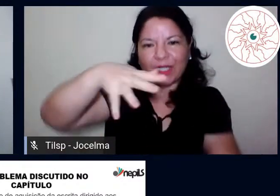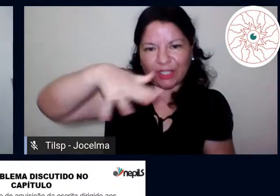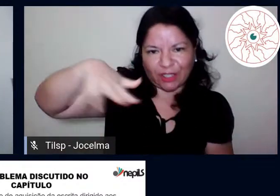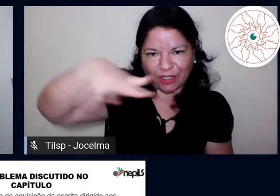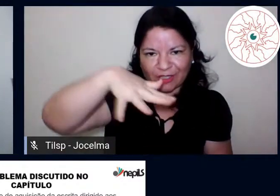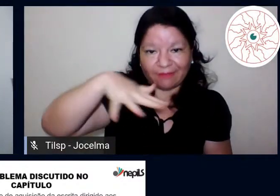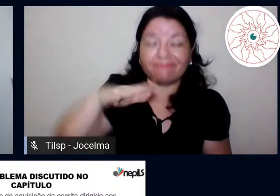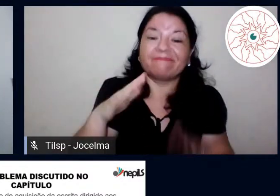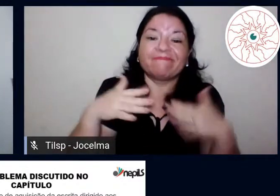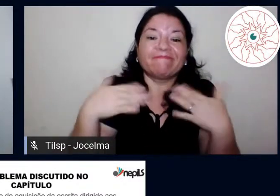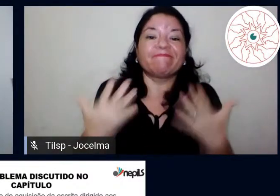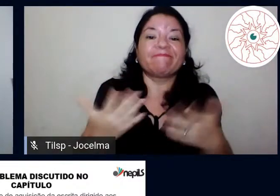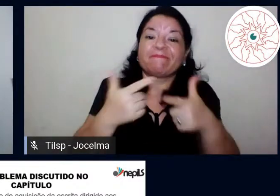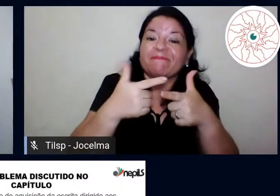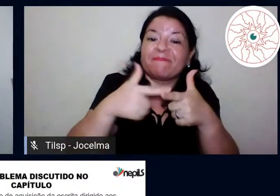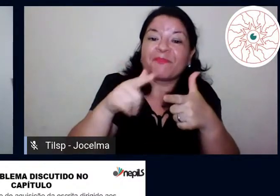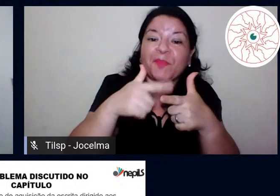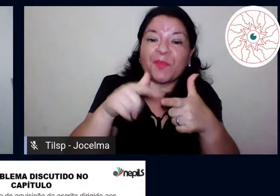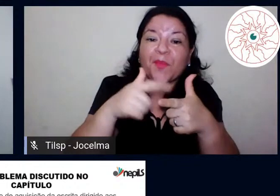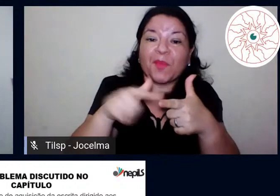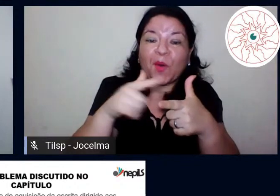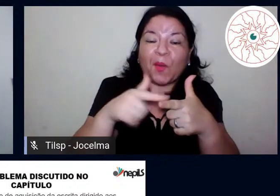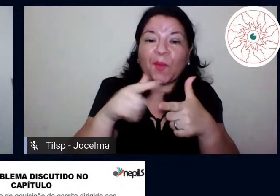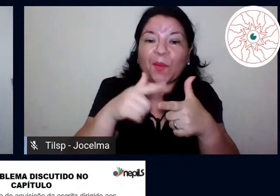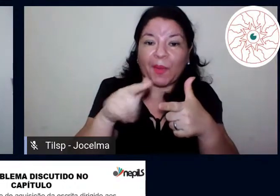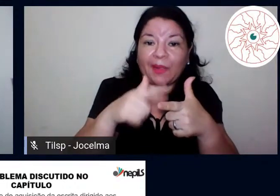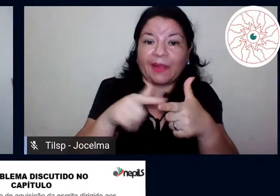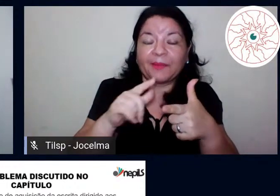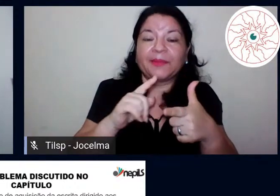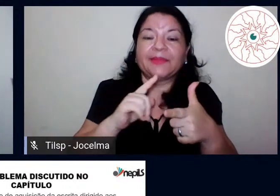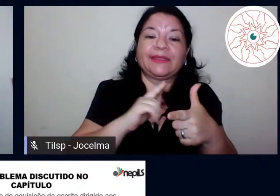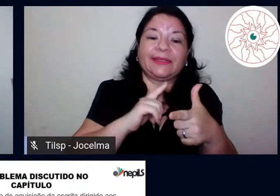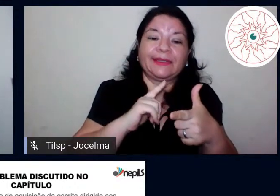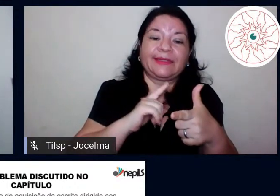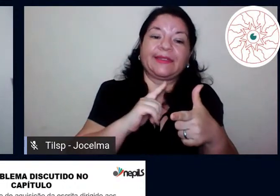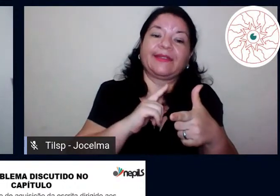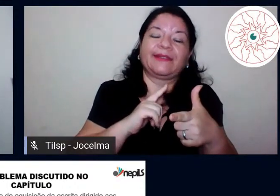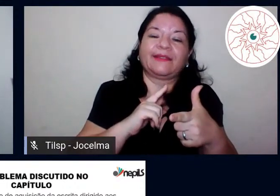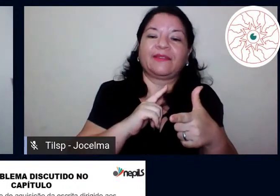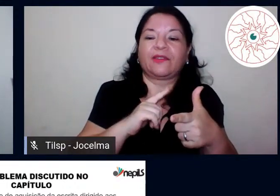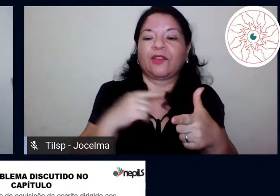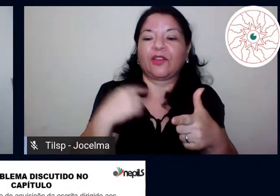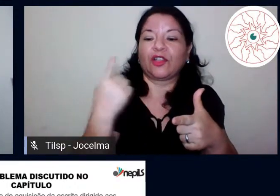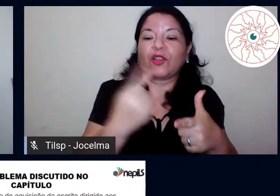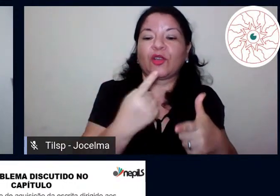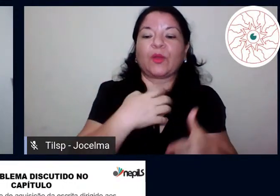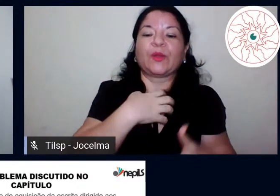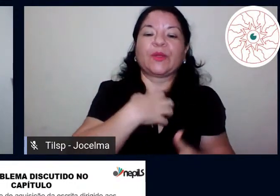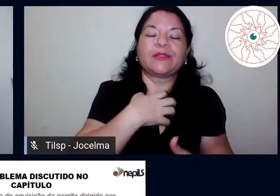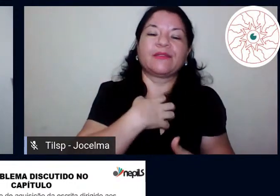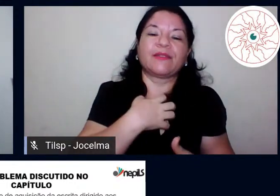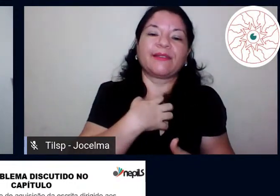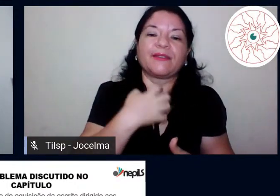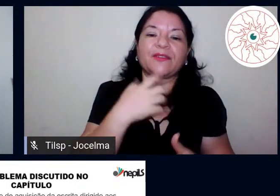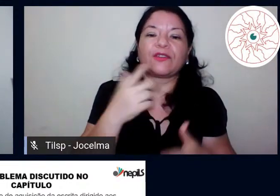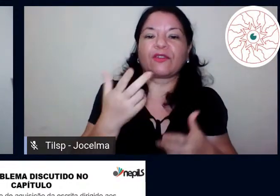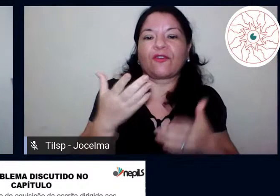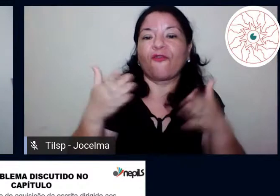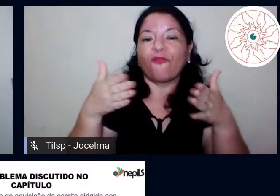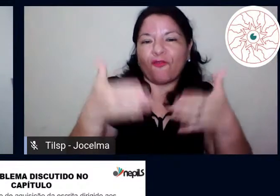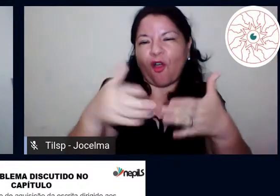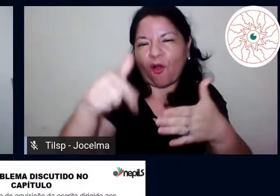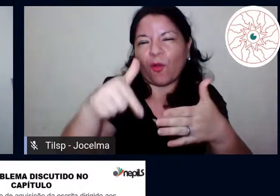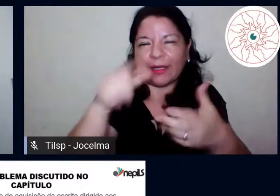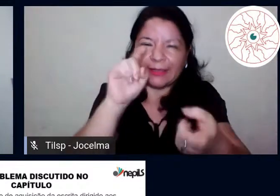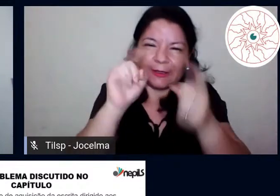Então, o problema aí delineando esse problema que consideramos, né, como como foco aqui da nossa discussão e